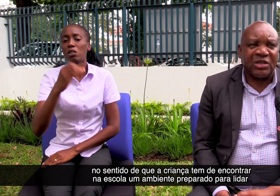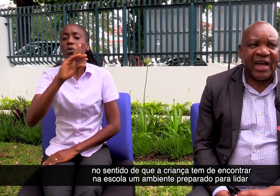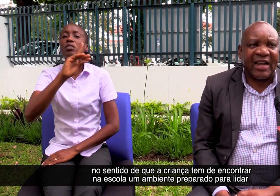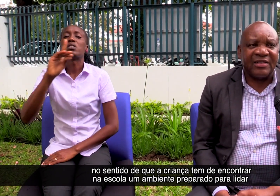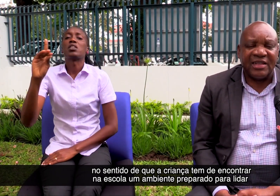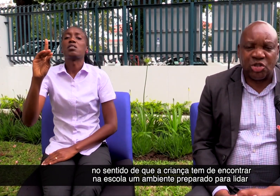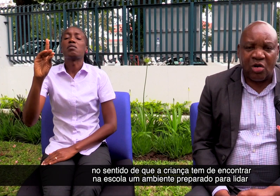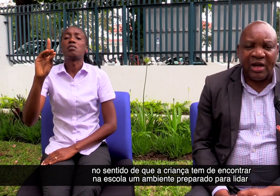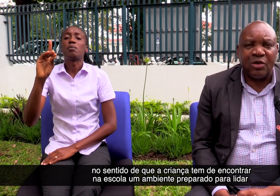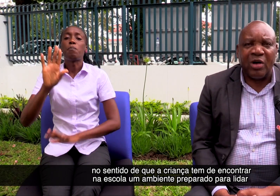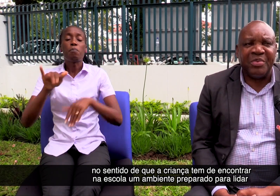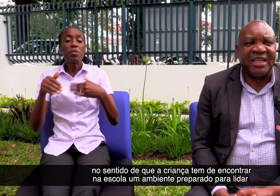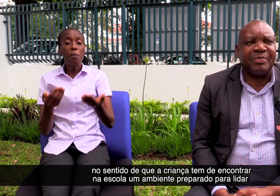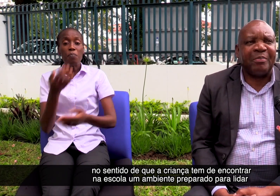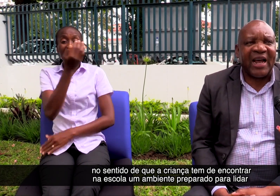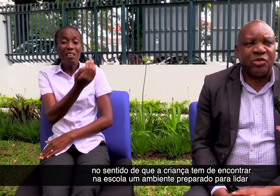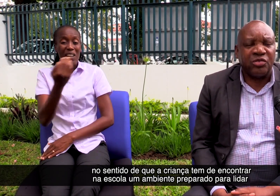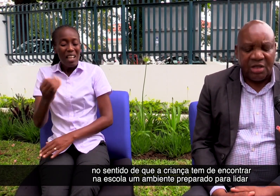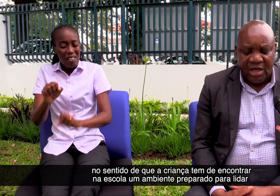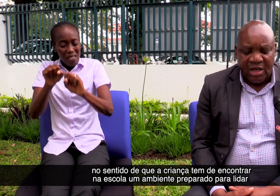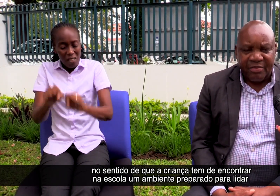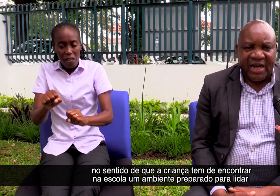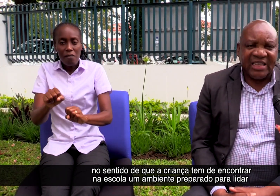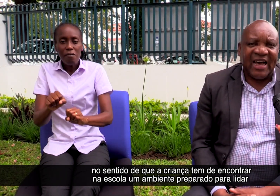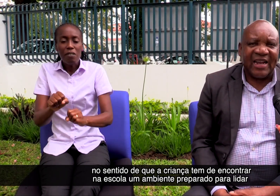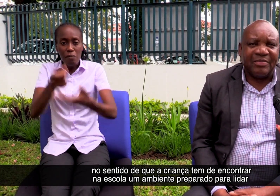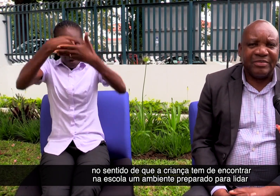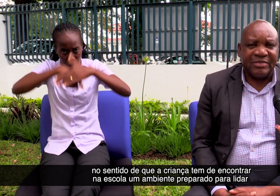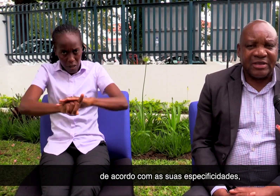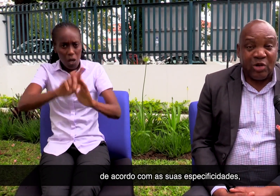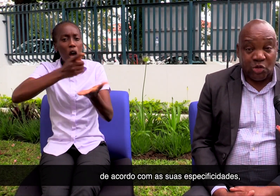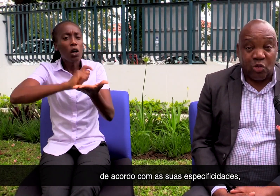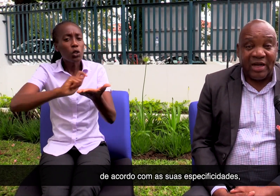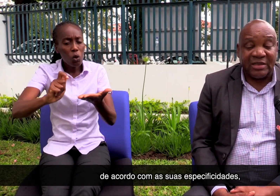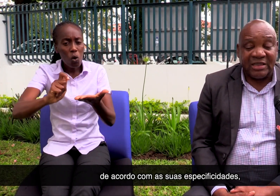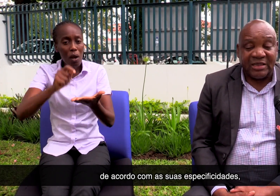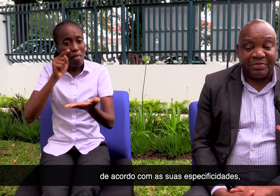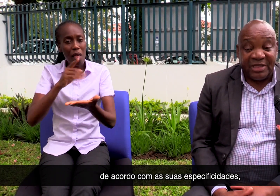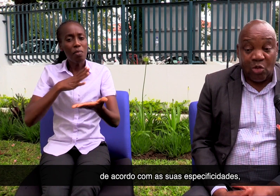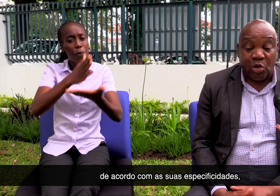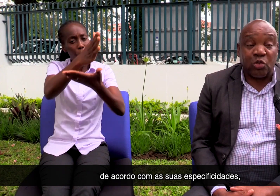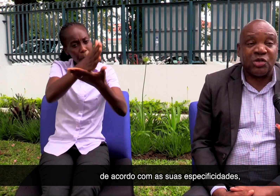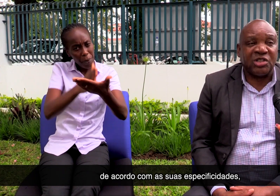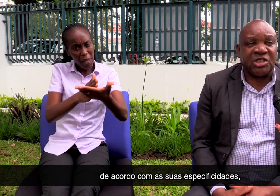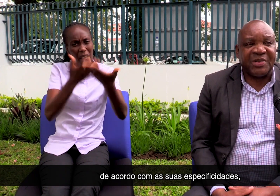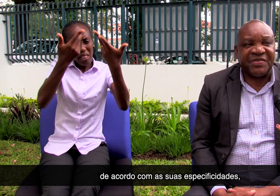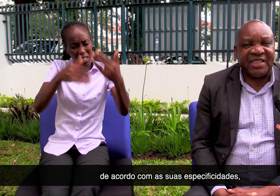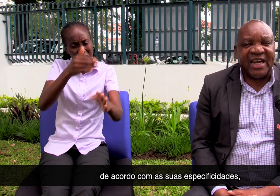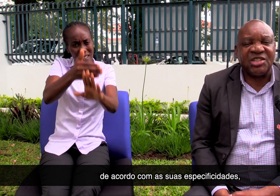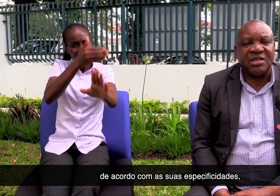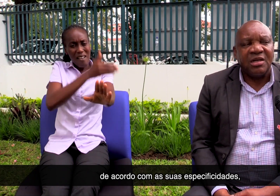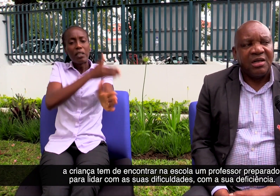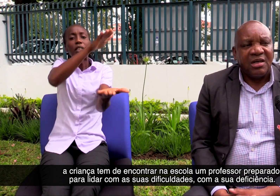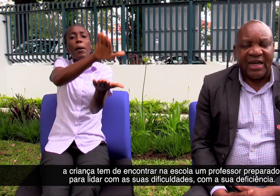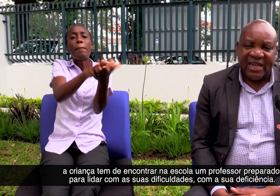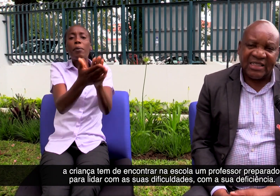que encontrar na escola um ambiente preparado para lidar com a sua, de acordo com as suas